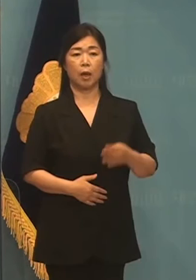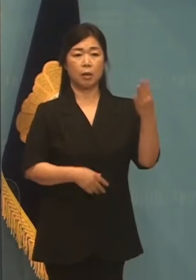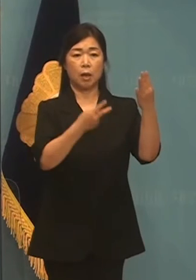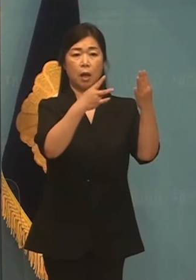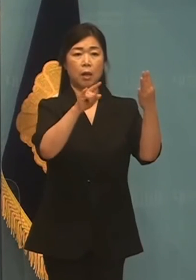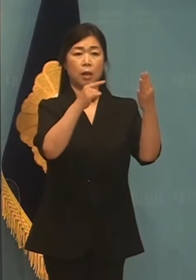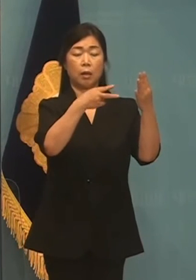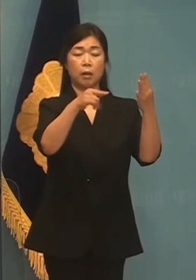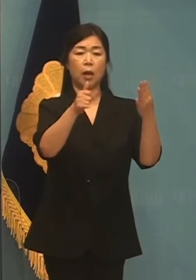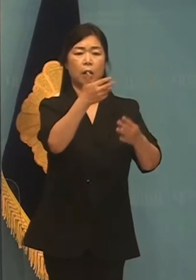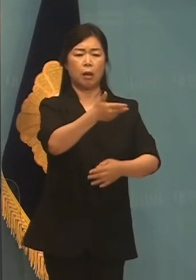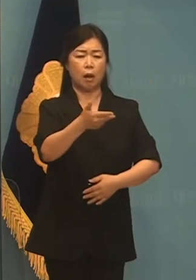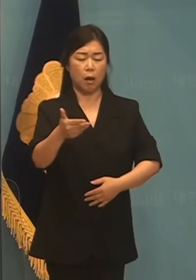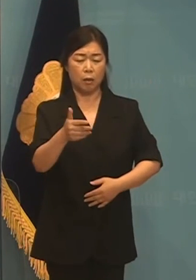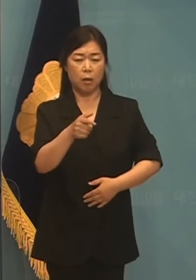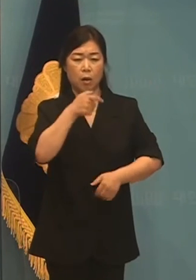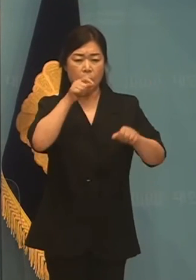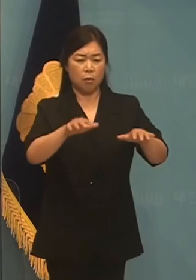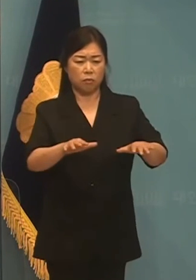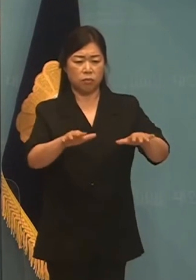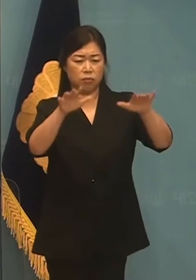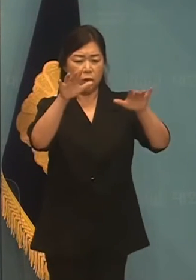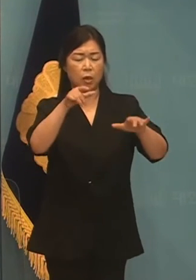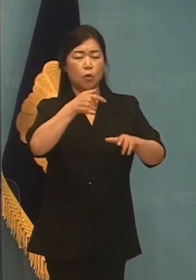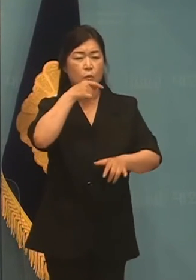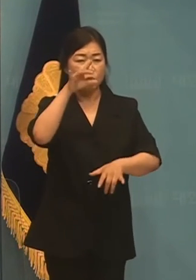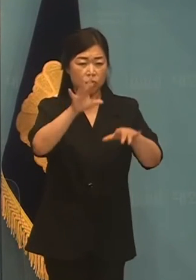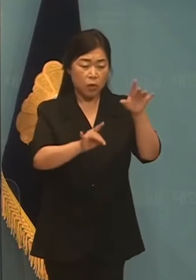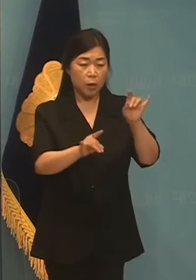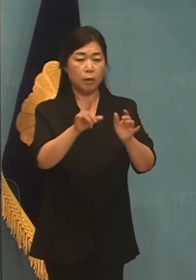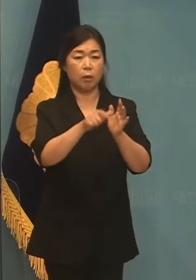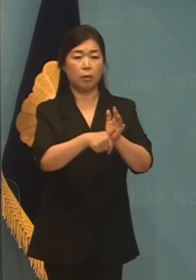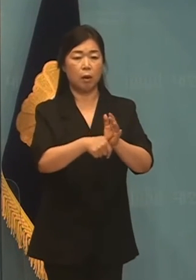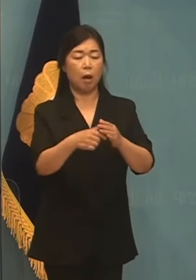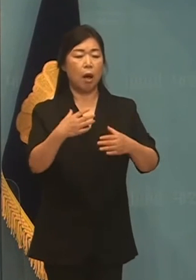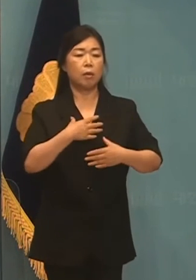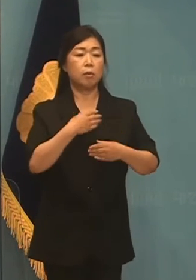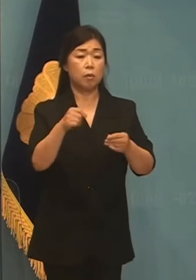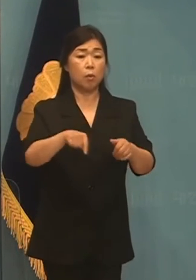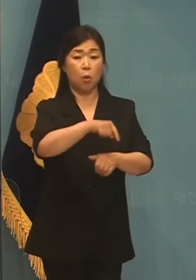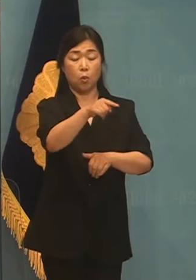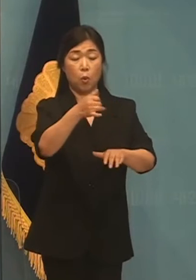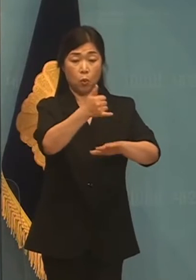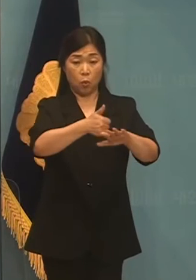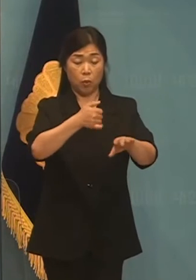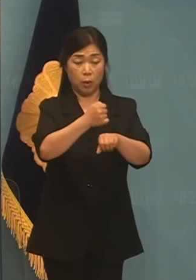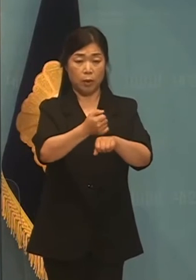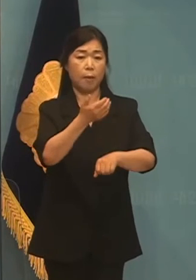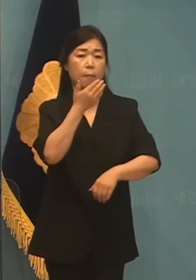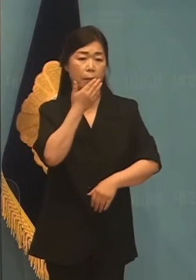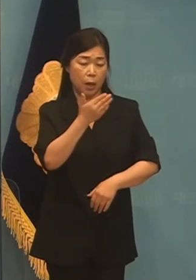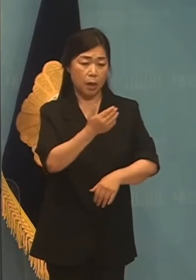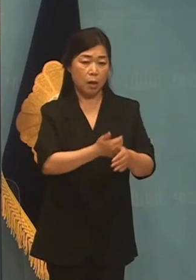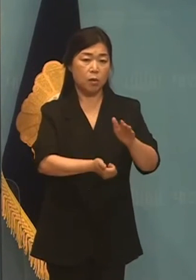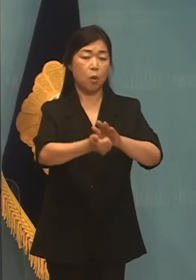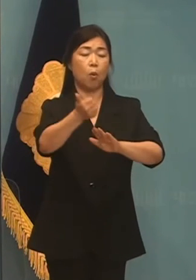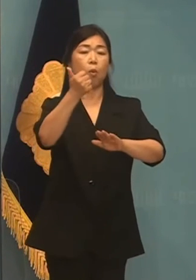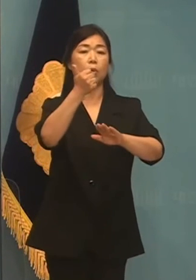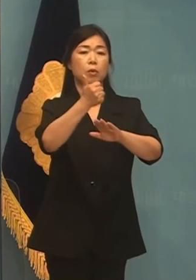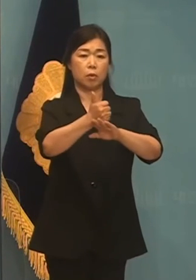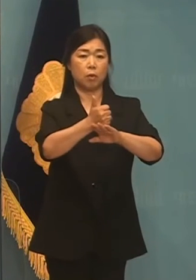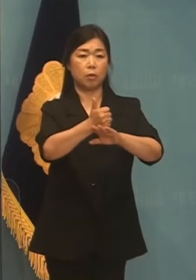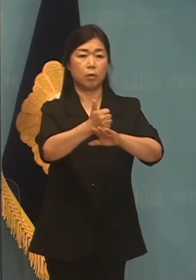4대강은 홍수와 가뭄에도 안정적으로 농사를 지을 수 있게 한